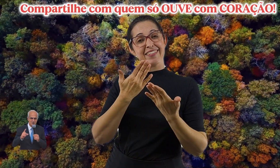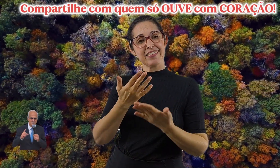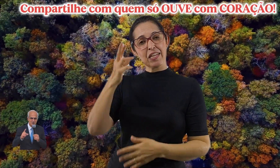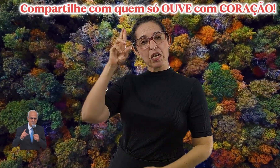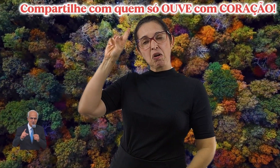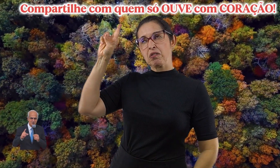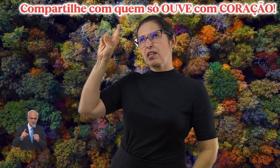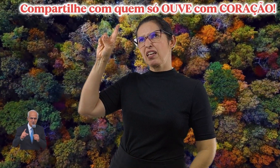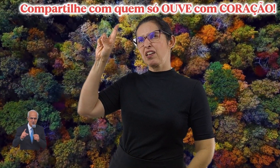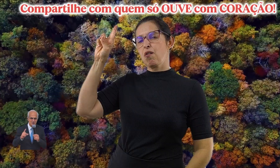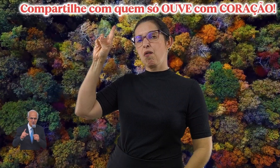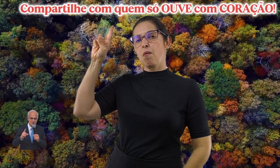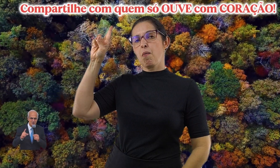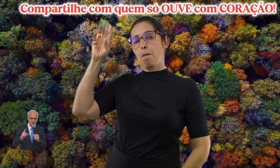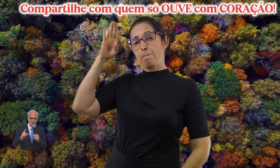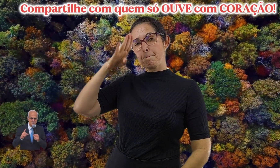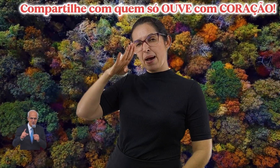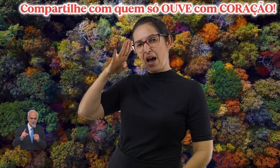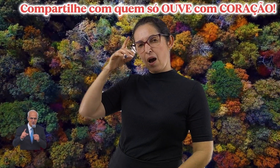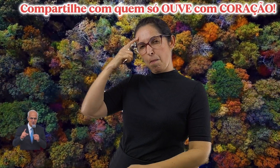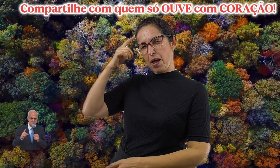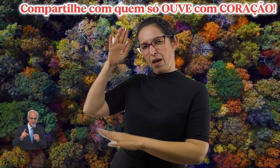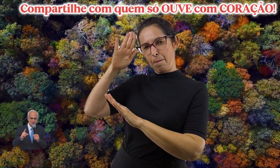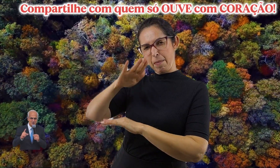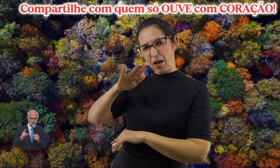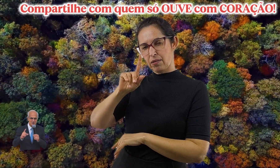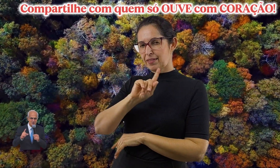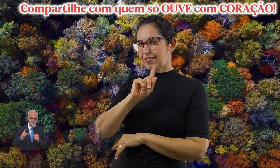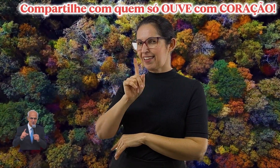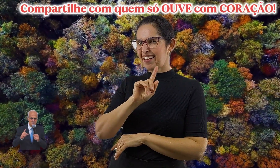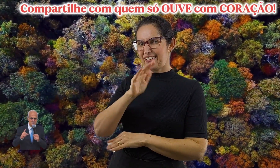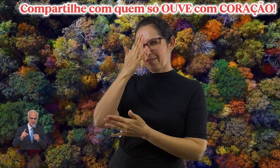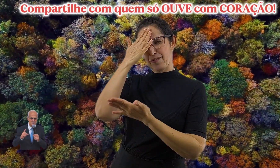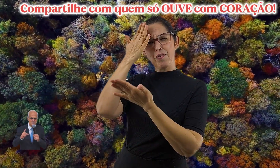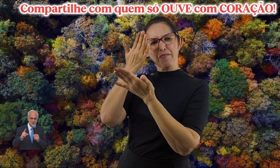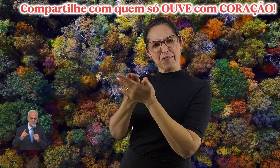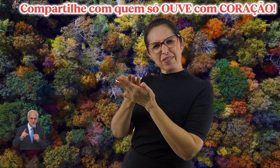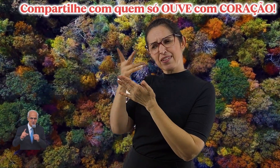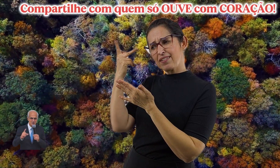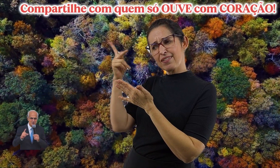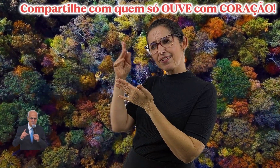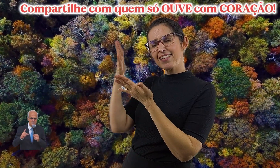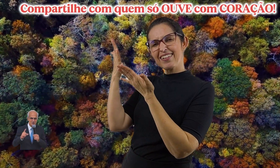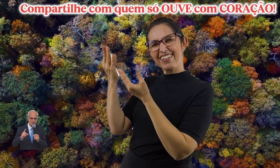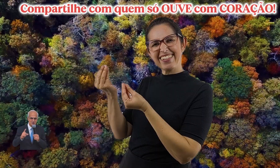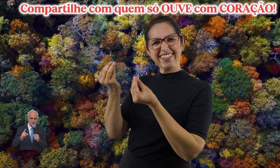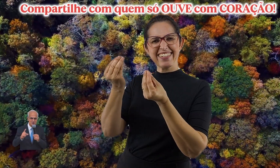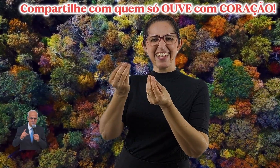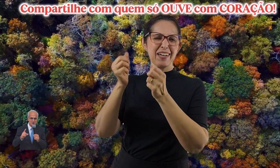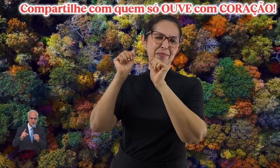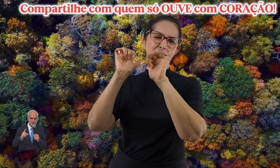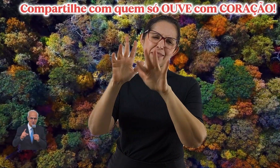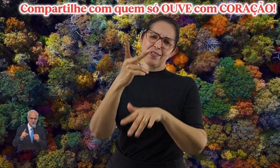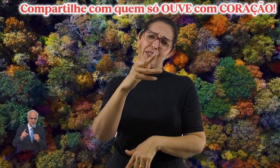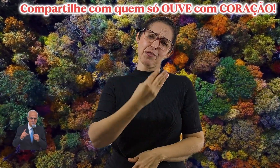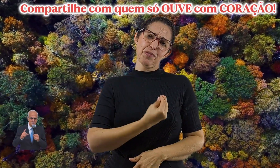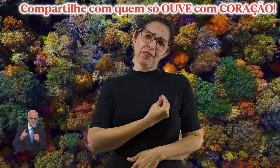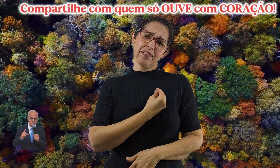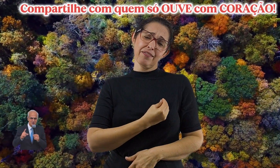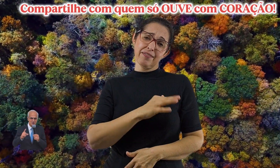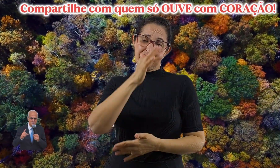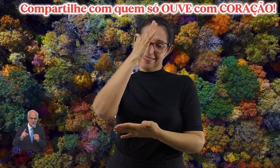mal intencionado, não. Confia no Senhor, entrega o teu caminho ao Senhor, confia nele, e ele tudo fará. É a